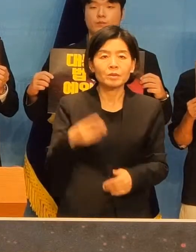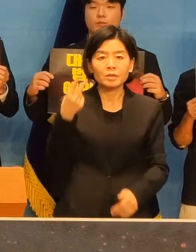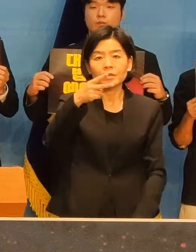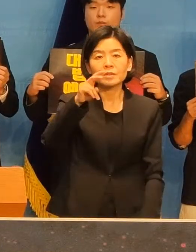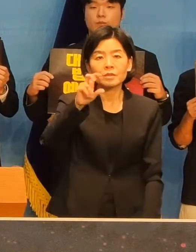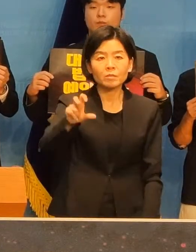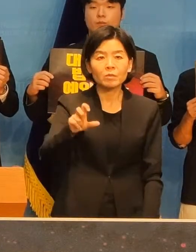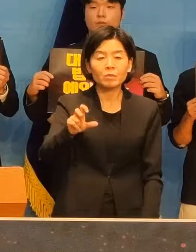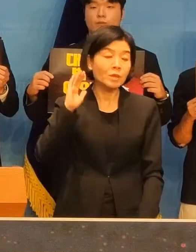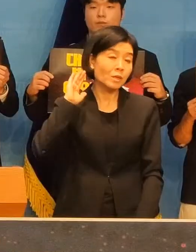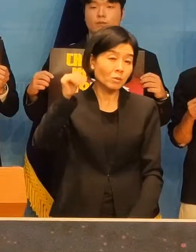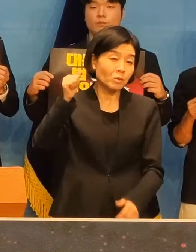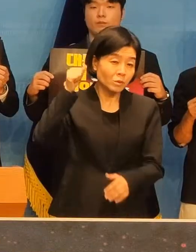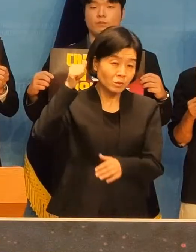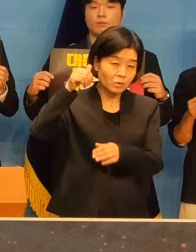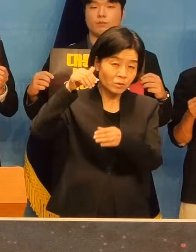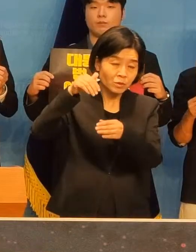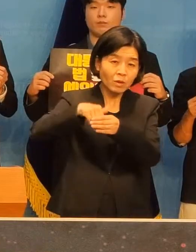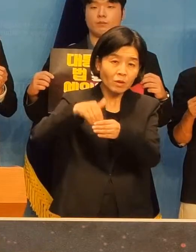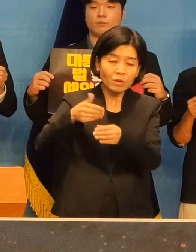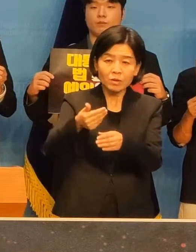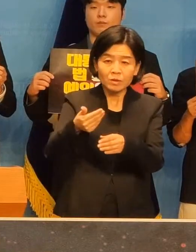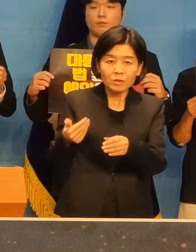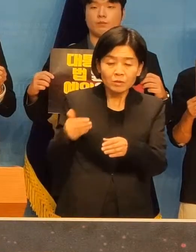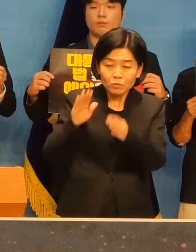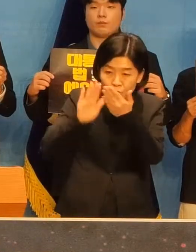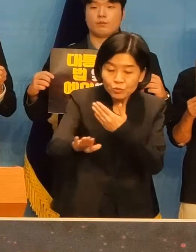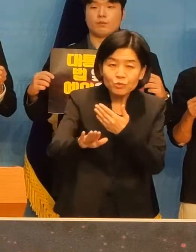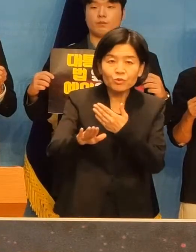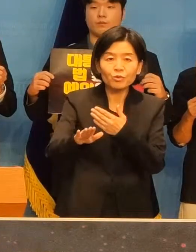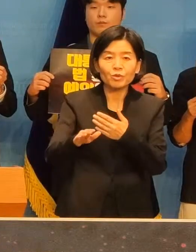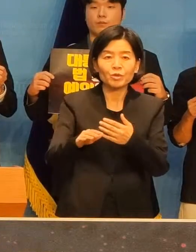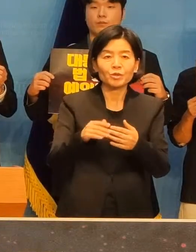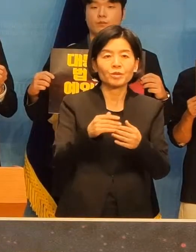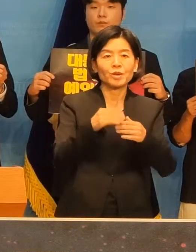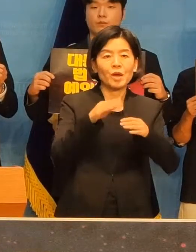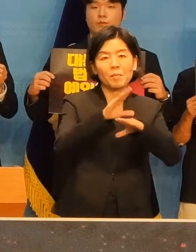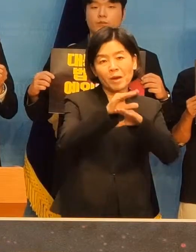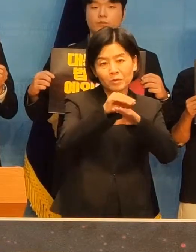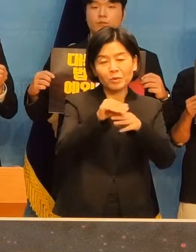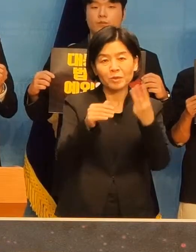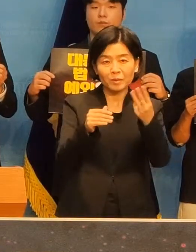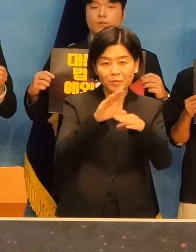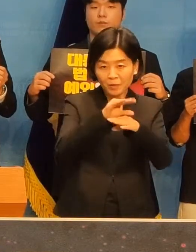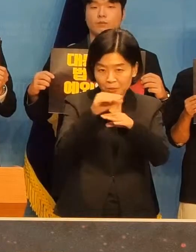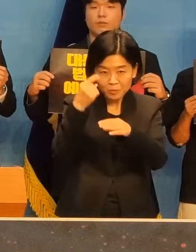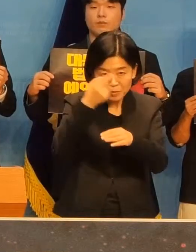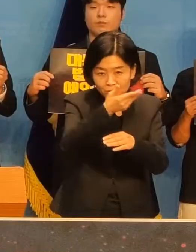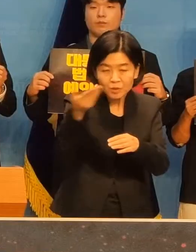2025년 대선 직후 실시된 지상파 3사 심층 출구조사에서 전체 유권자